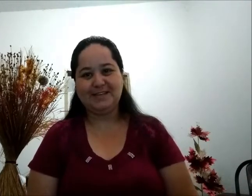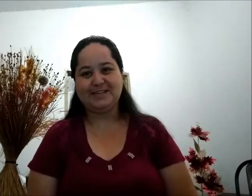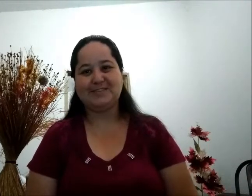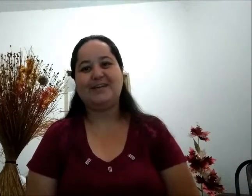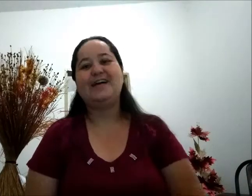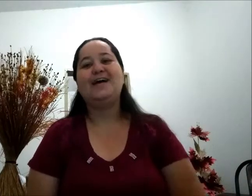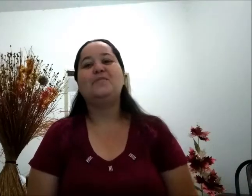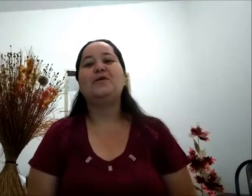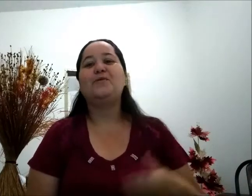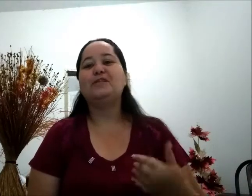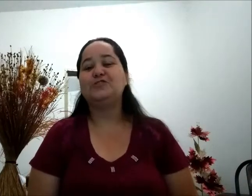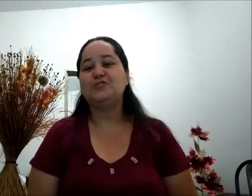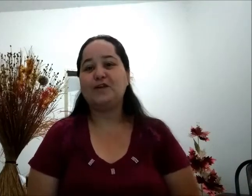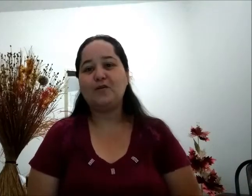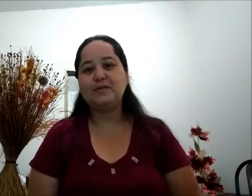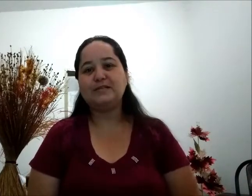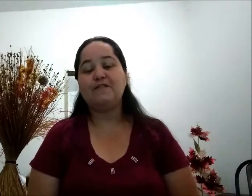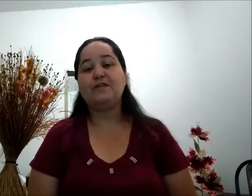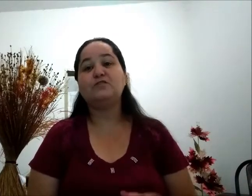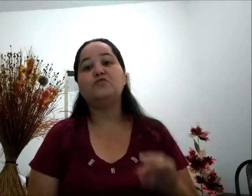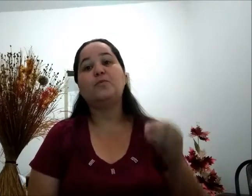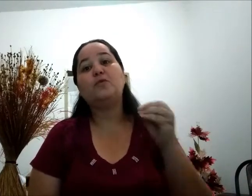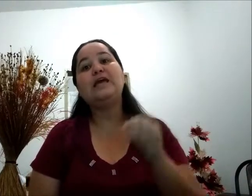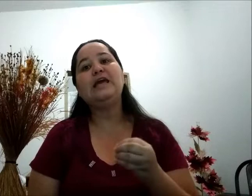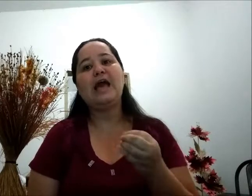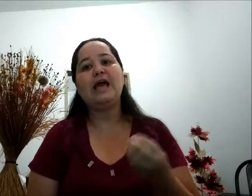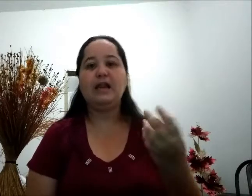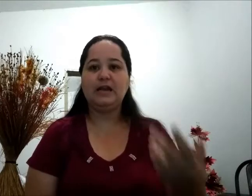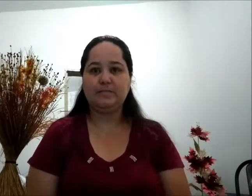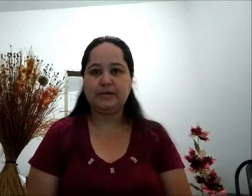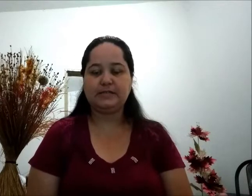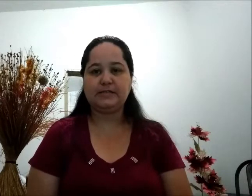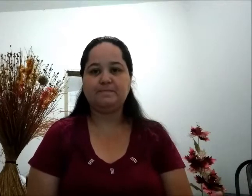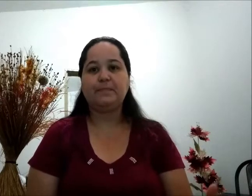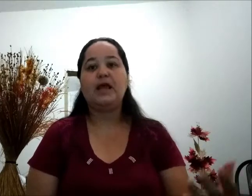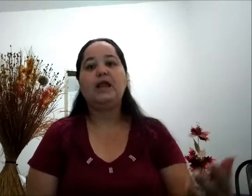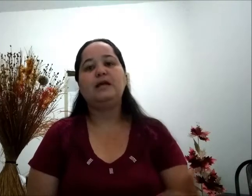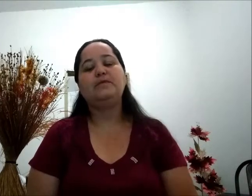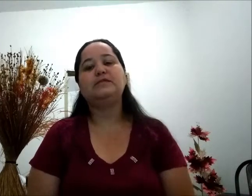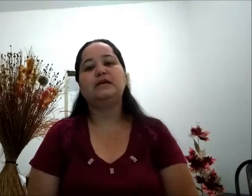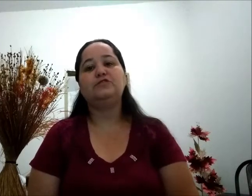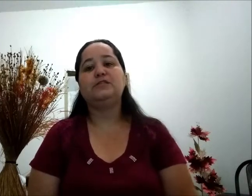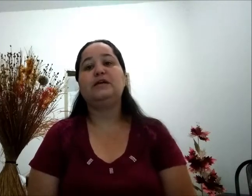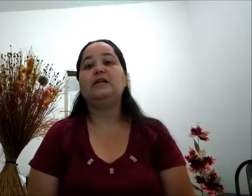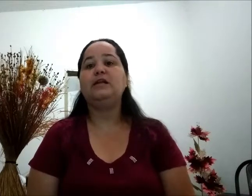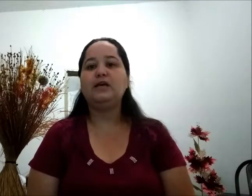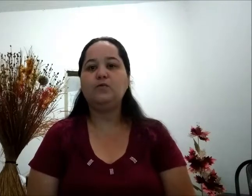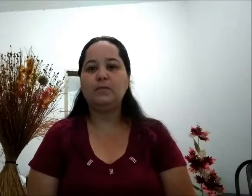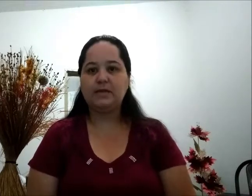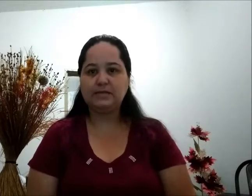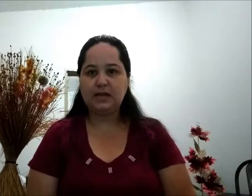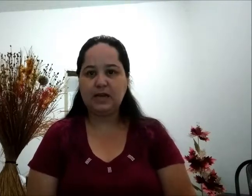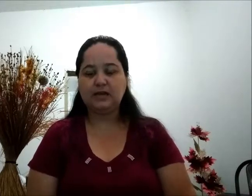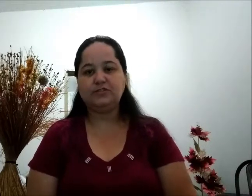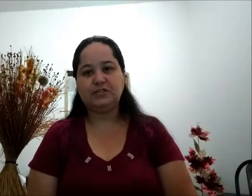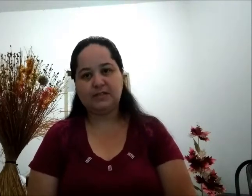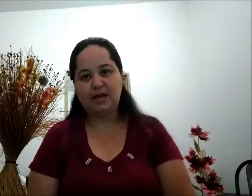isso. Por enquanto a gente vai começar falando sobre o que é Libras. Libras quer dizer Língua Brasileira de